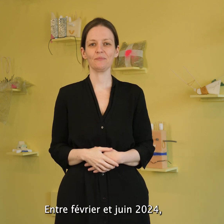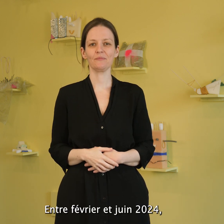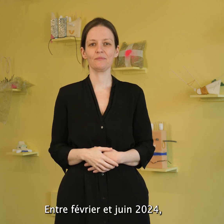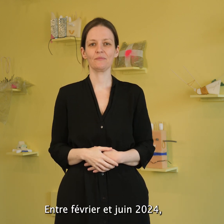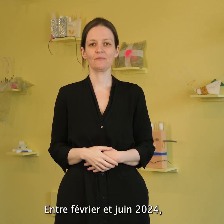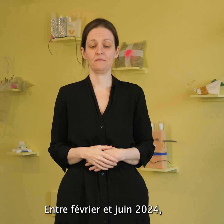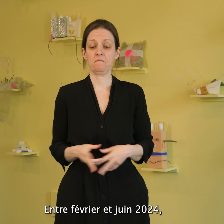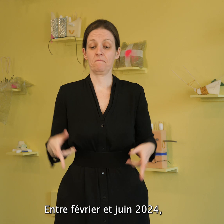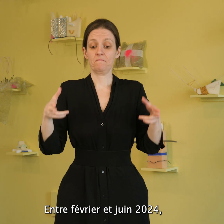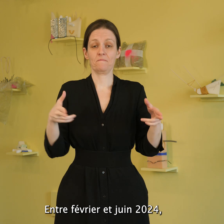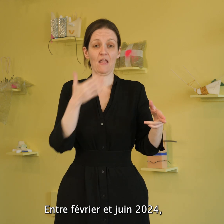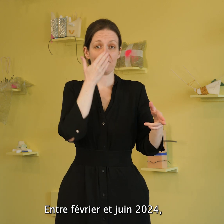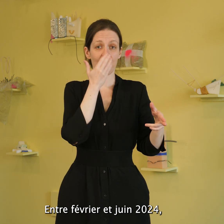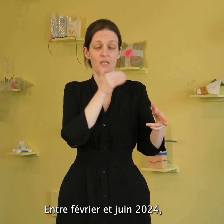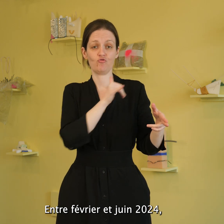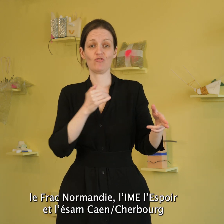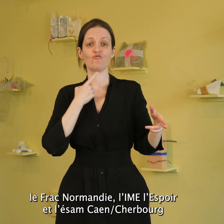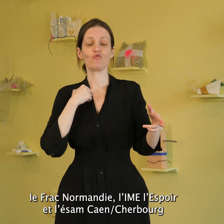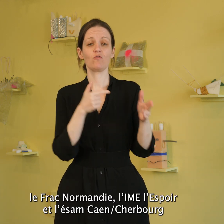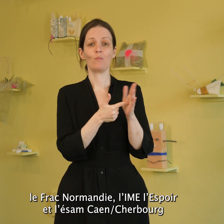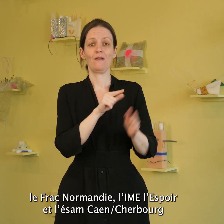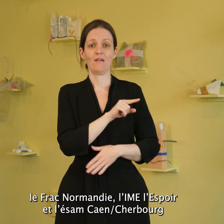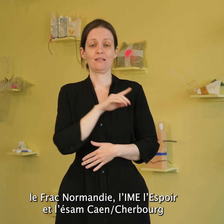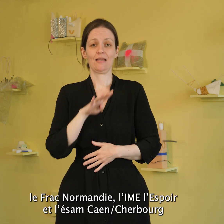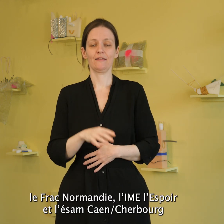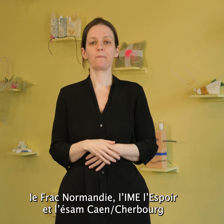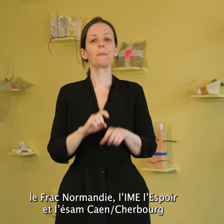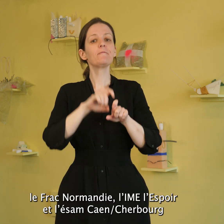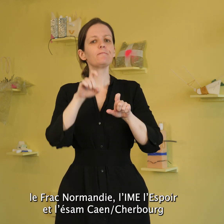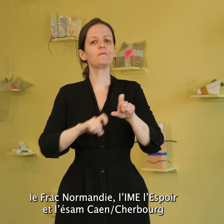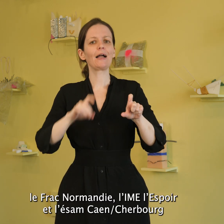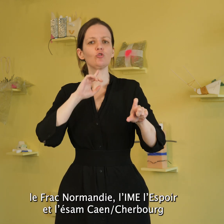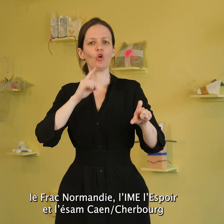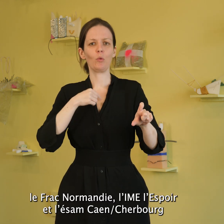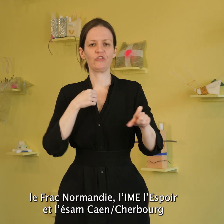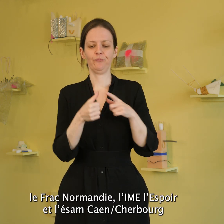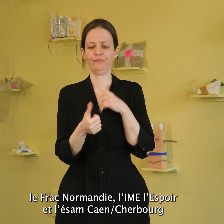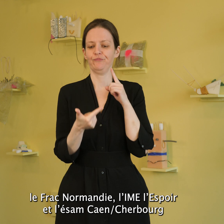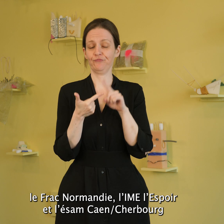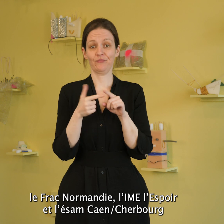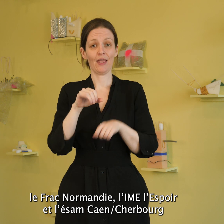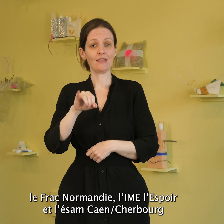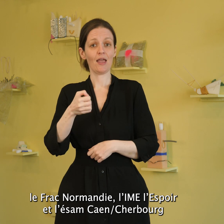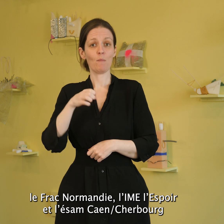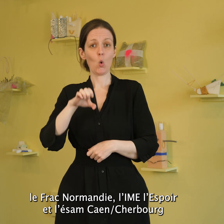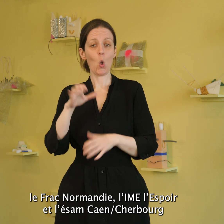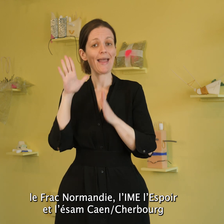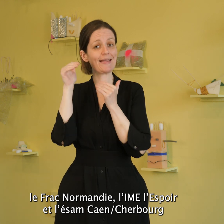Entre février et juin 2024, le FRAC Normandie, l'IME L'Espoir et les âmes Camp Cherbourg